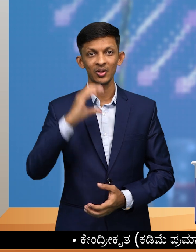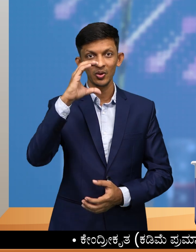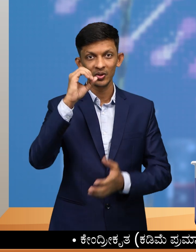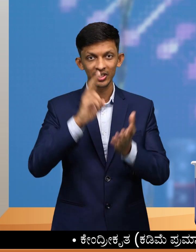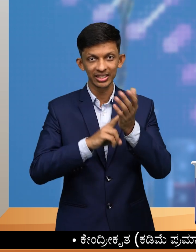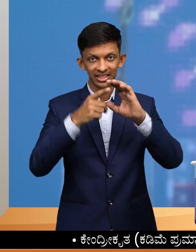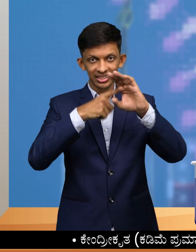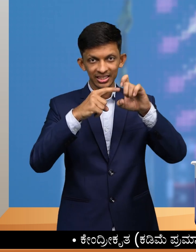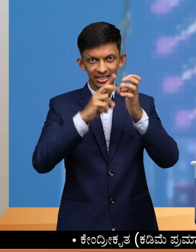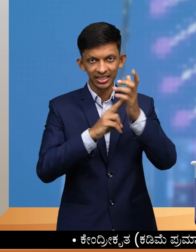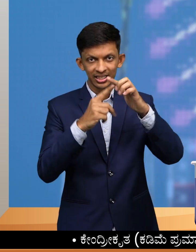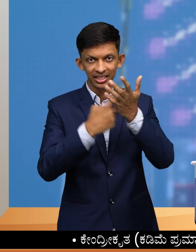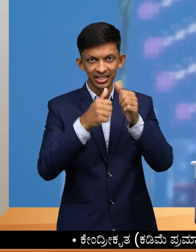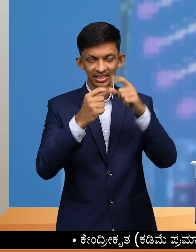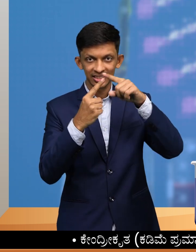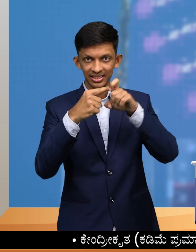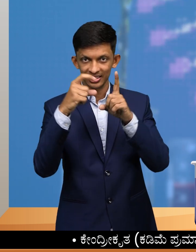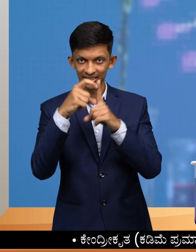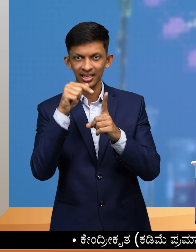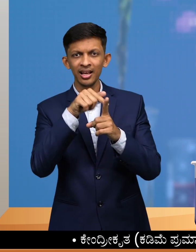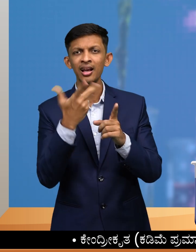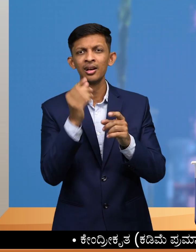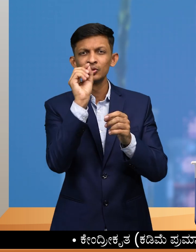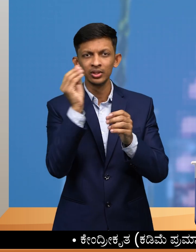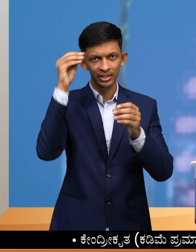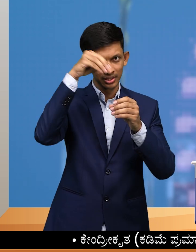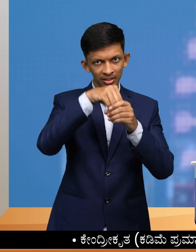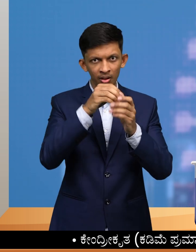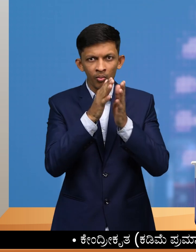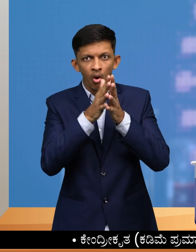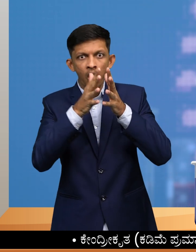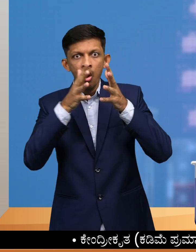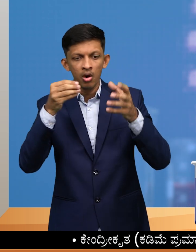ಕೇಂದ್ರೀಕೃತ ಕಡಿಮೆ ಪ್ರಮಾಣದ ದ್ರಾವಕದಲ್ಲಿ ದೊಡ್ಡ ಪ್ರಮಾಣದ ದ್ರಾವಕ,